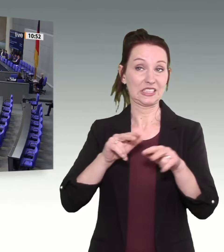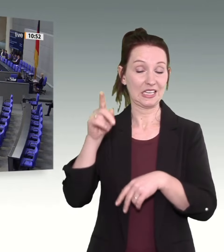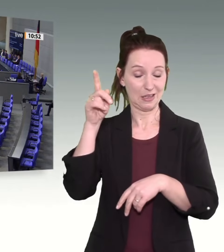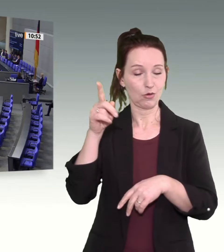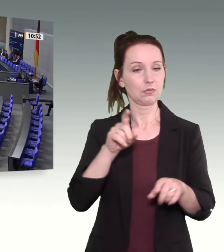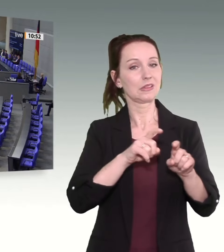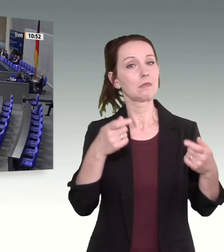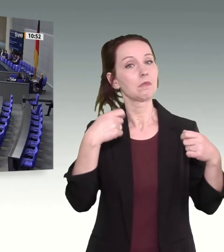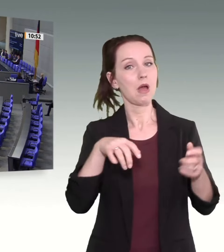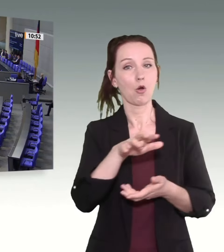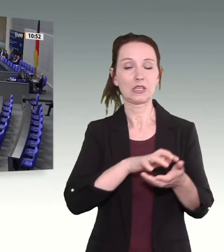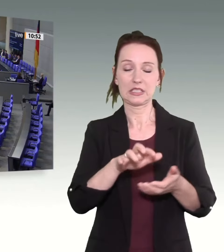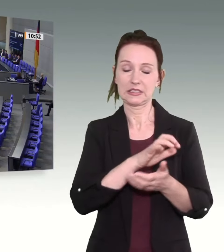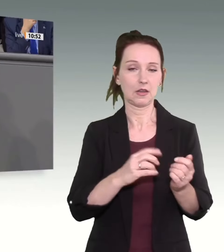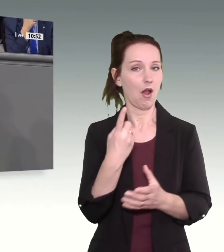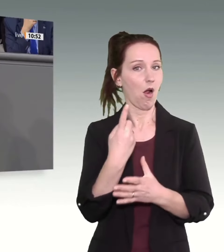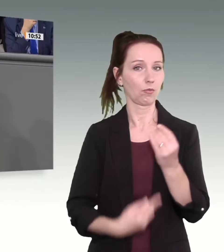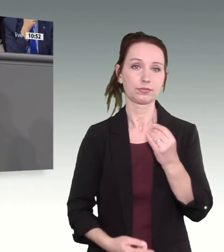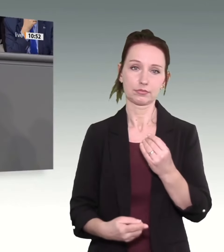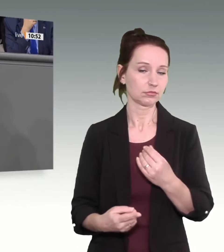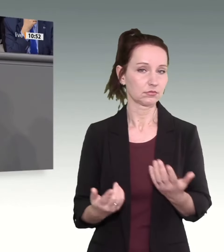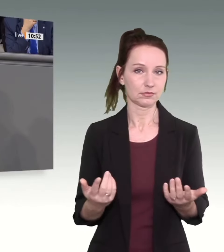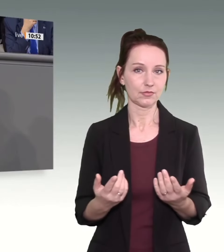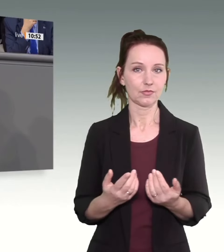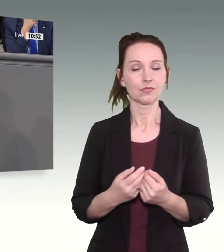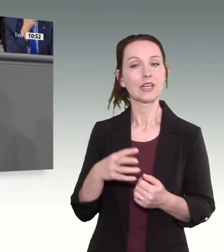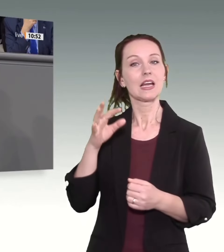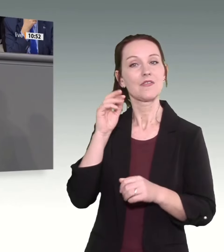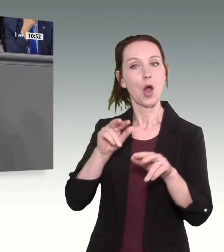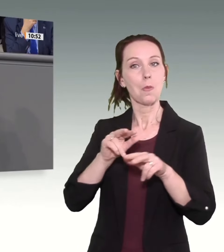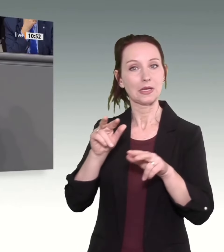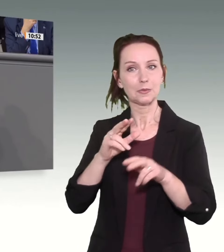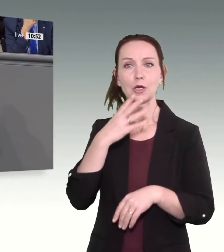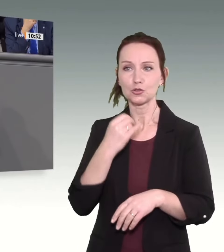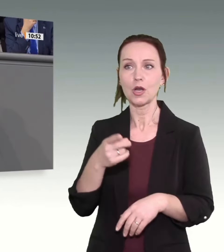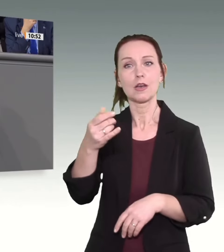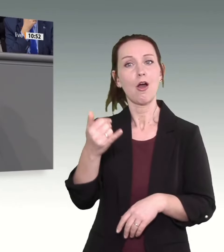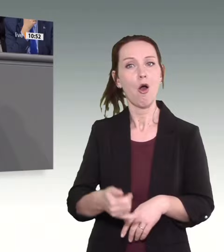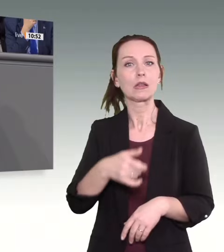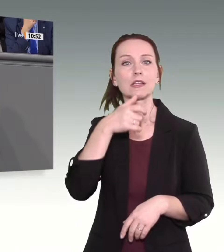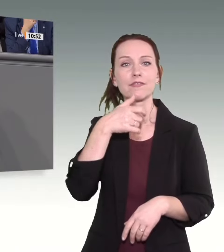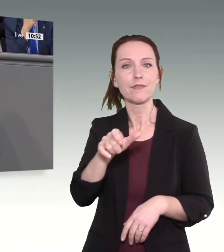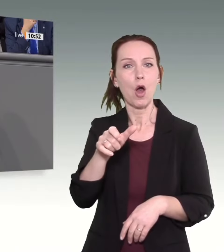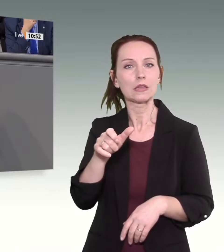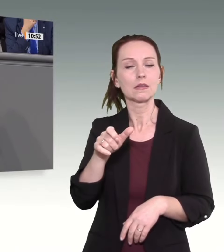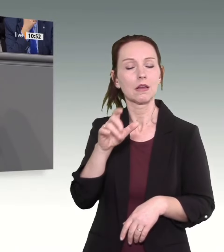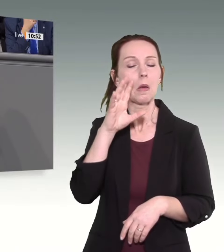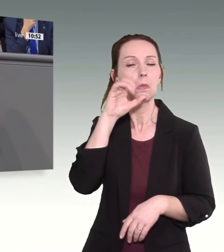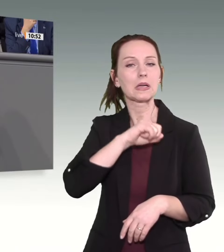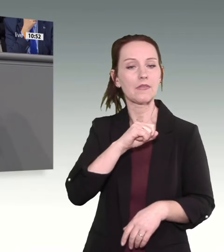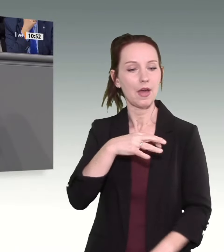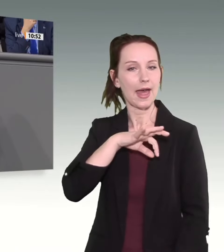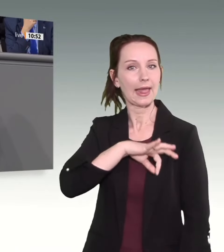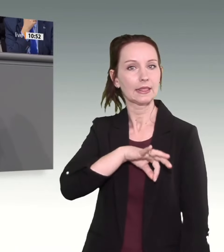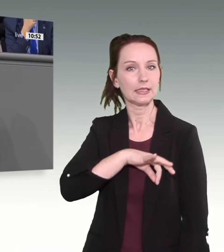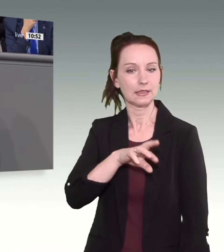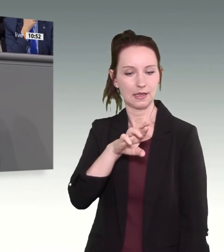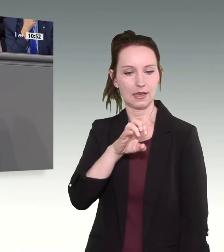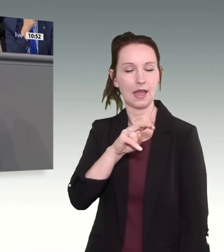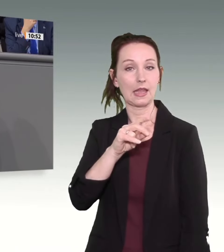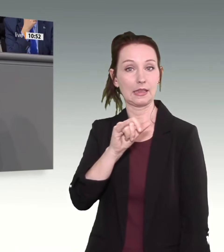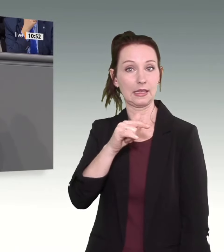ist zwar schön, Frau Ministerin, dass Sie heute den Begriff Rendite mal in den Mund nehmen und das in Verbindung mit dem Bau, was bei Ihrer Koalition